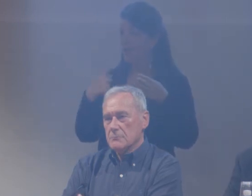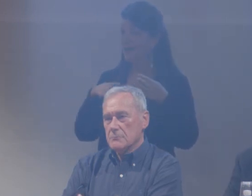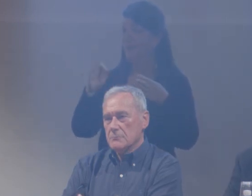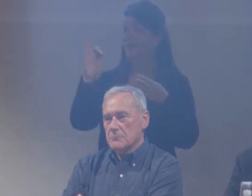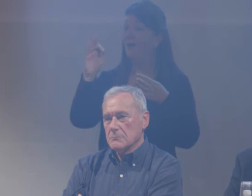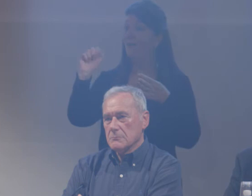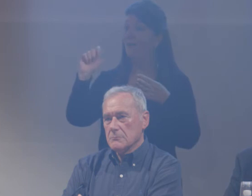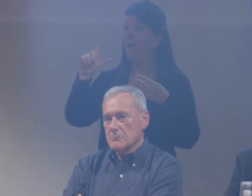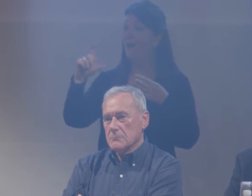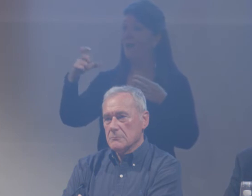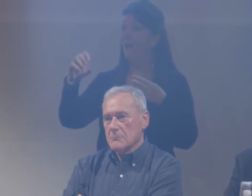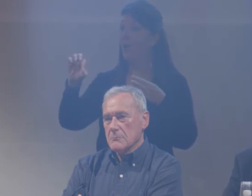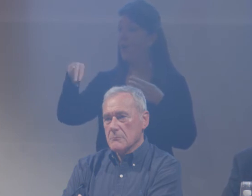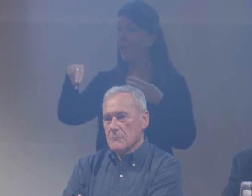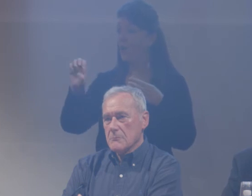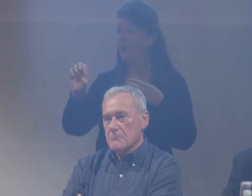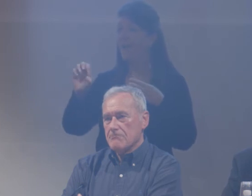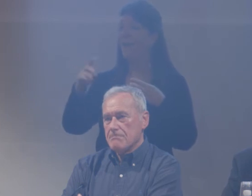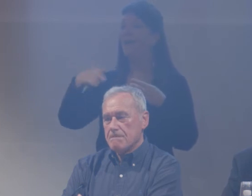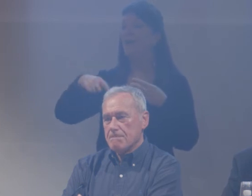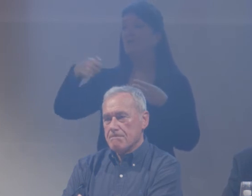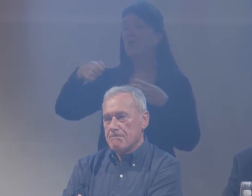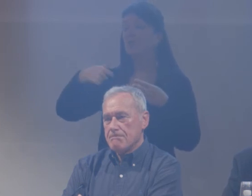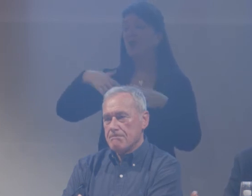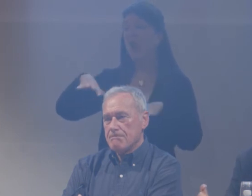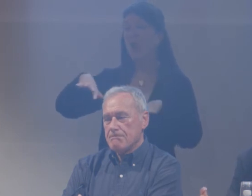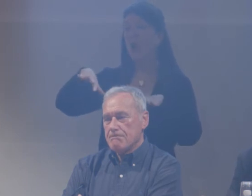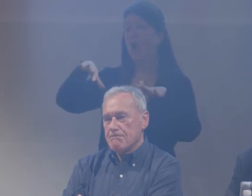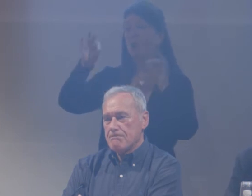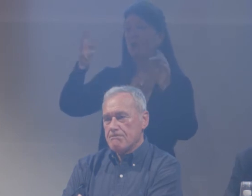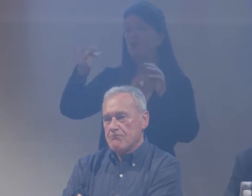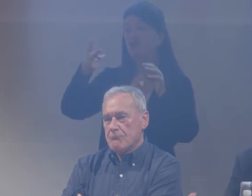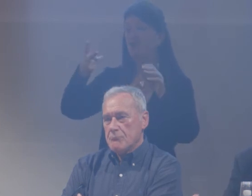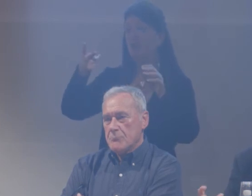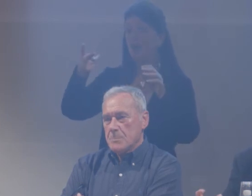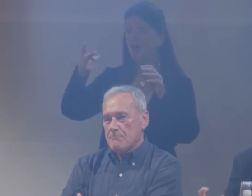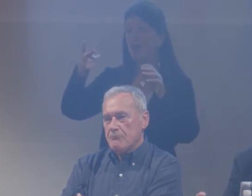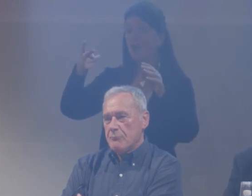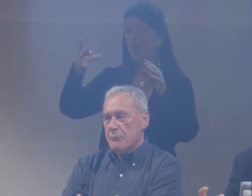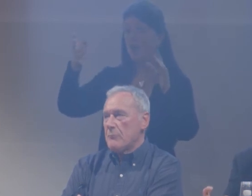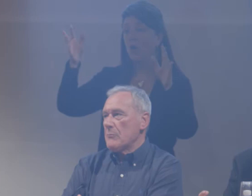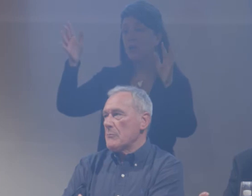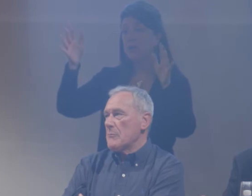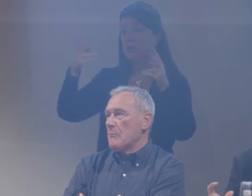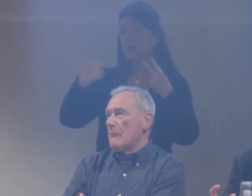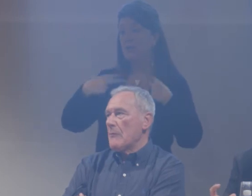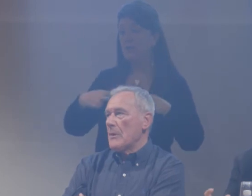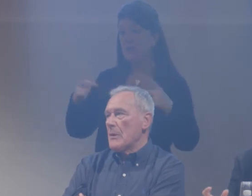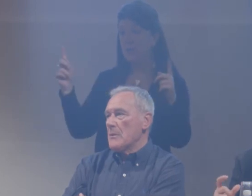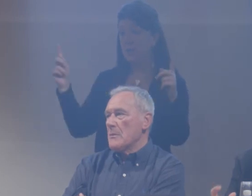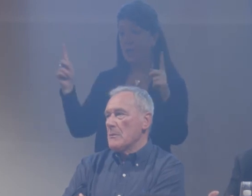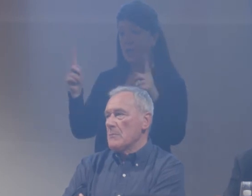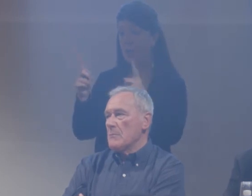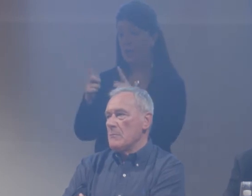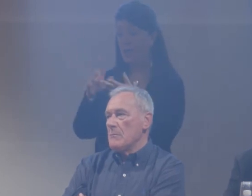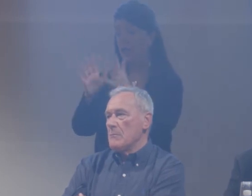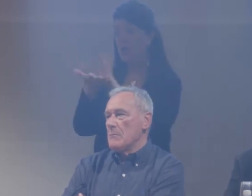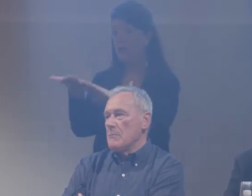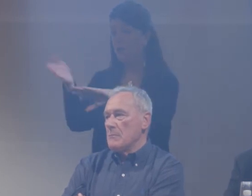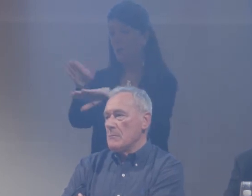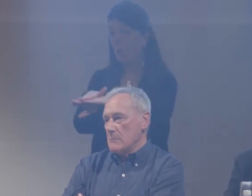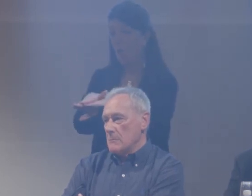Falcone e Borsellino cominciano a morire, nel senso che ha un significato talmente alto il successo del